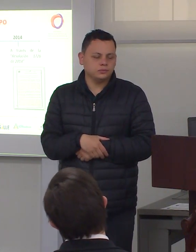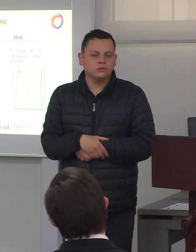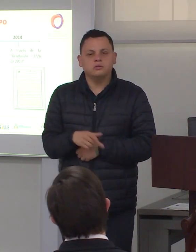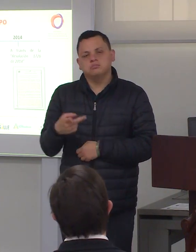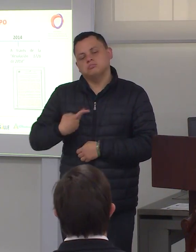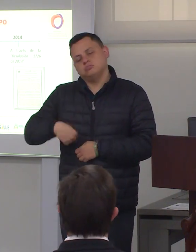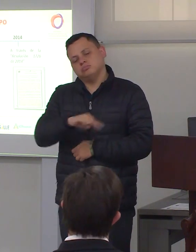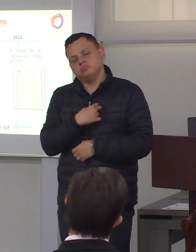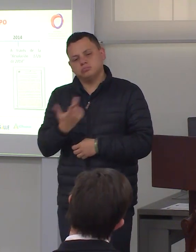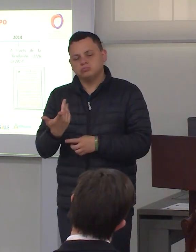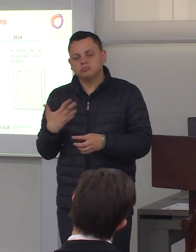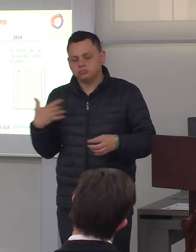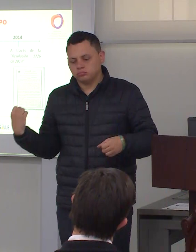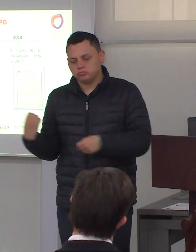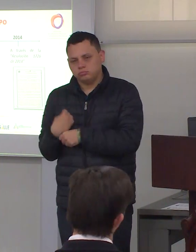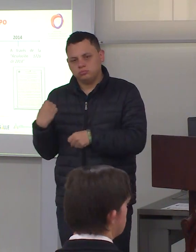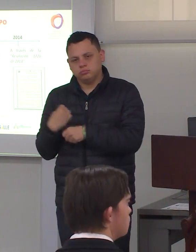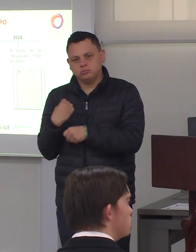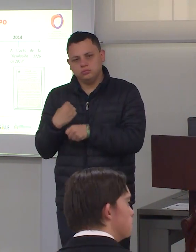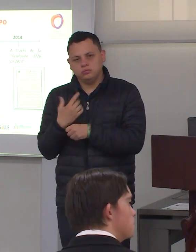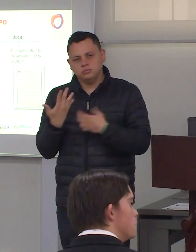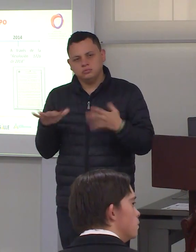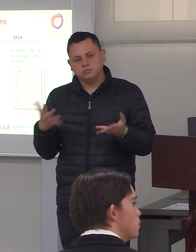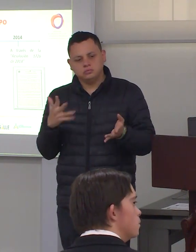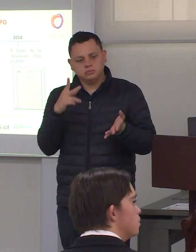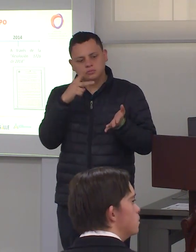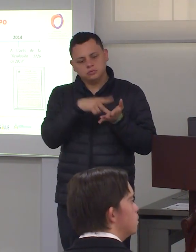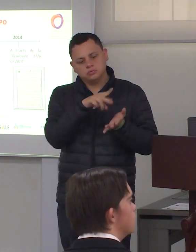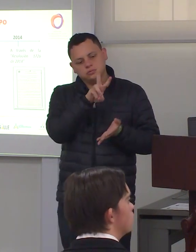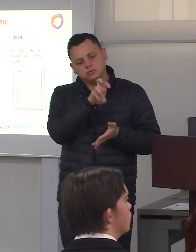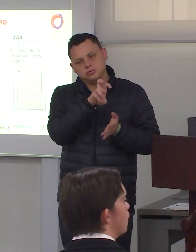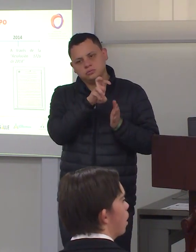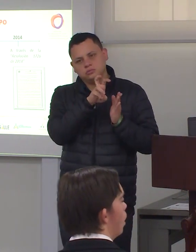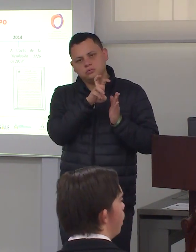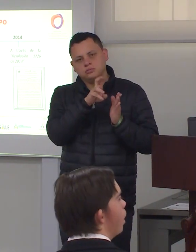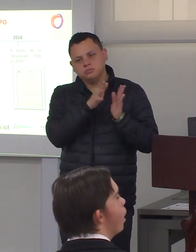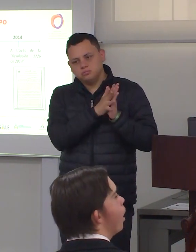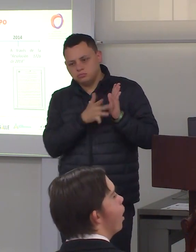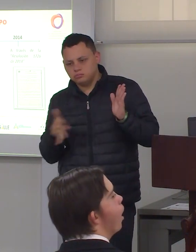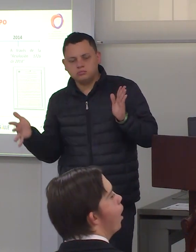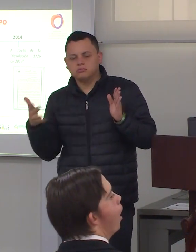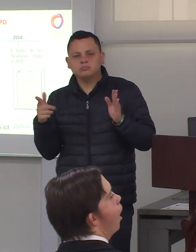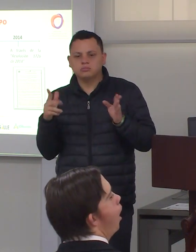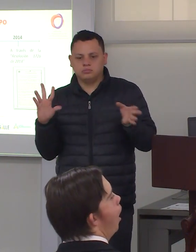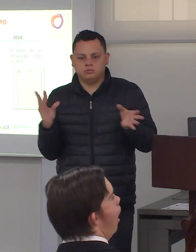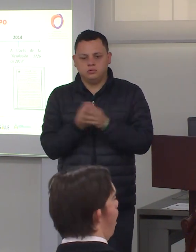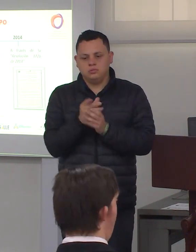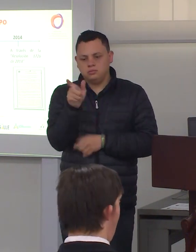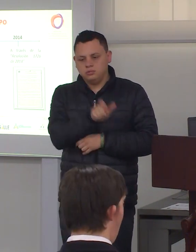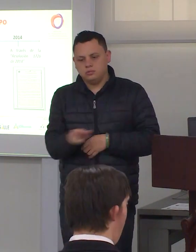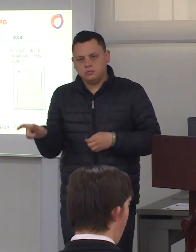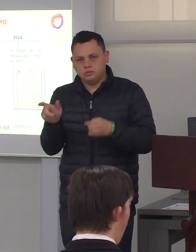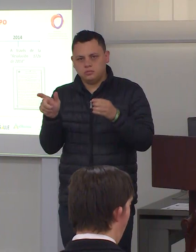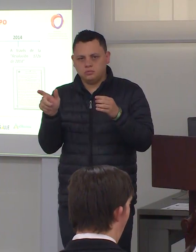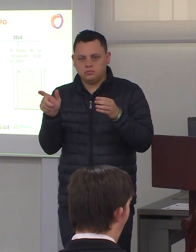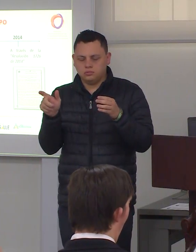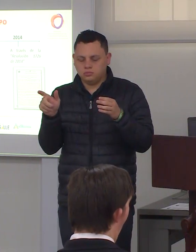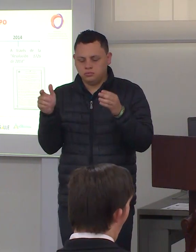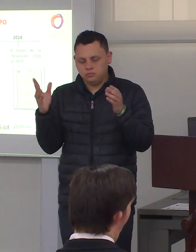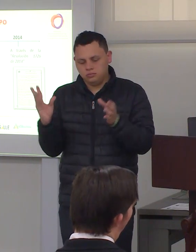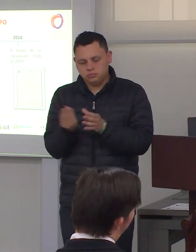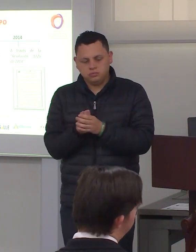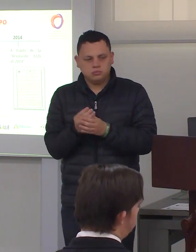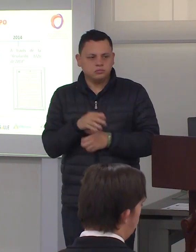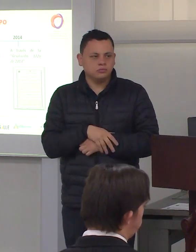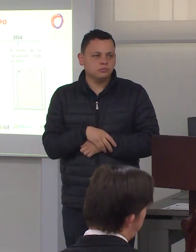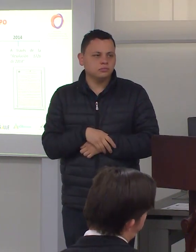Nosotros venimos trabajando desde el año más o menos 2008 en inclusión de población, hemos tenido